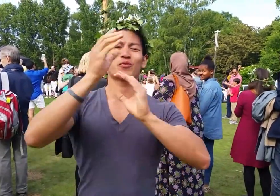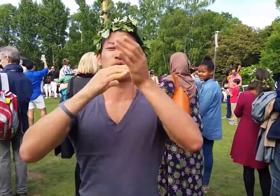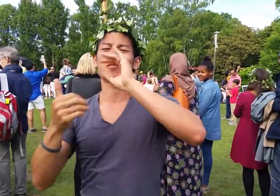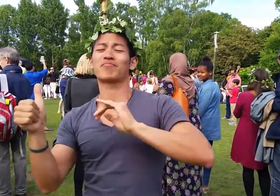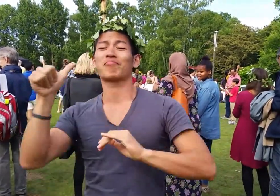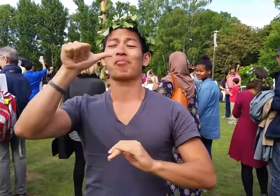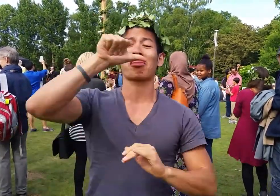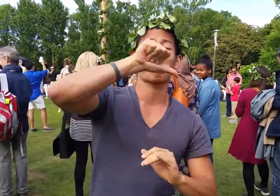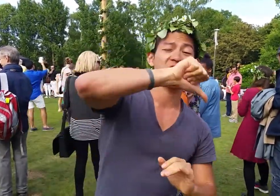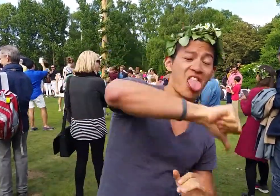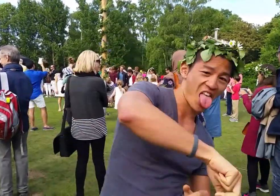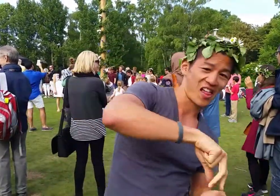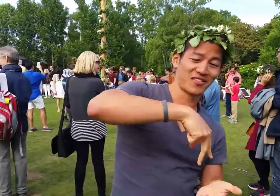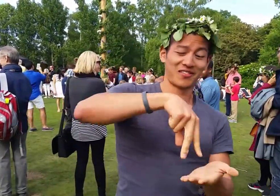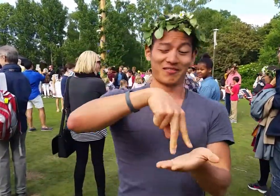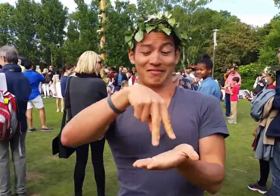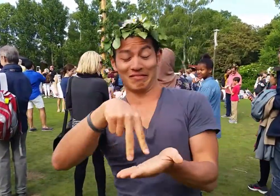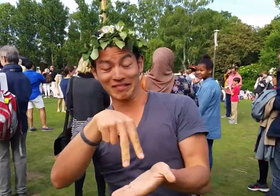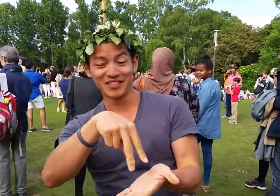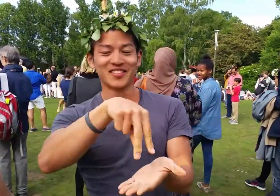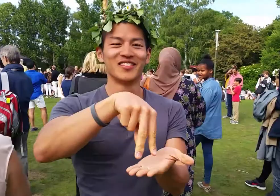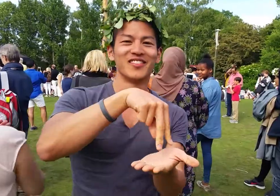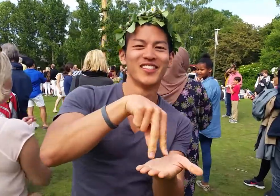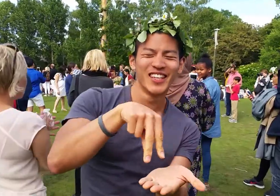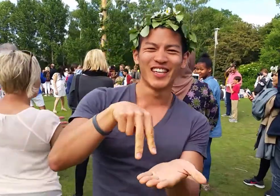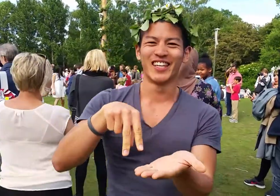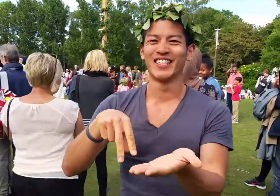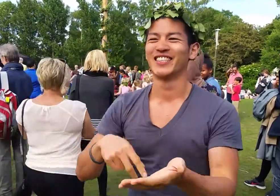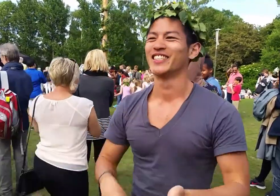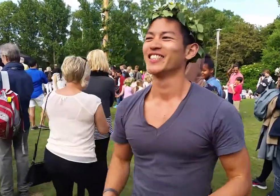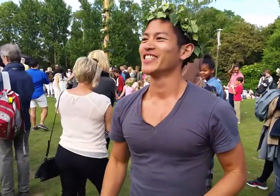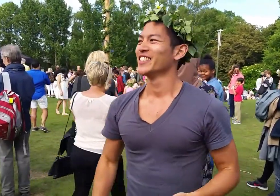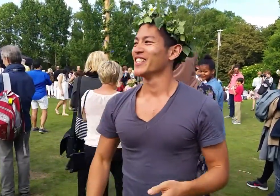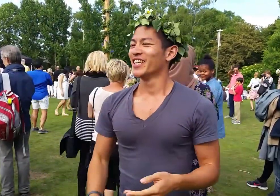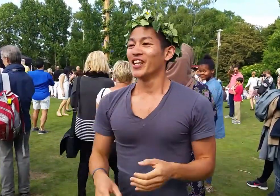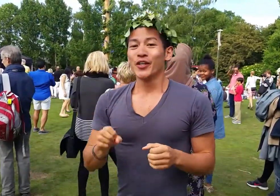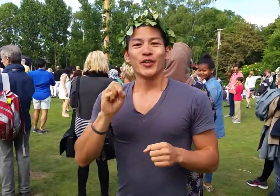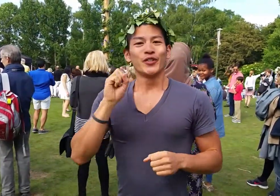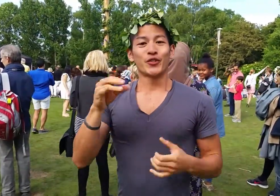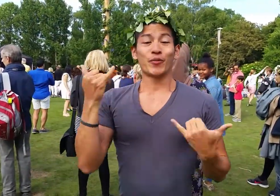sakta